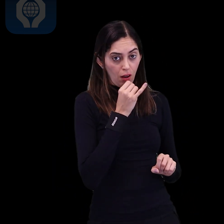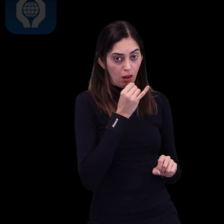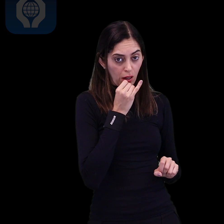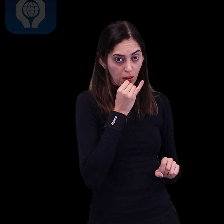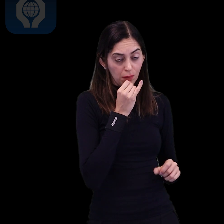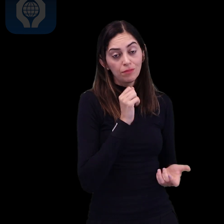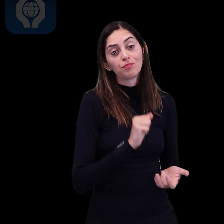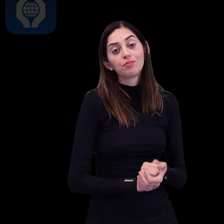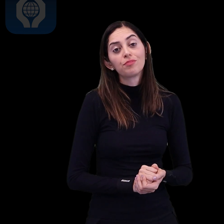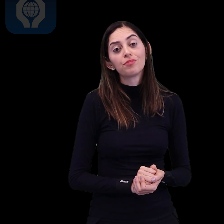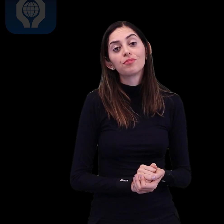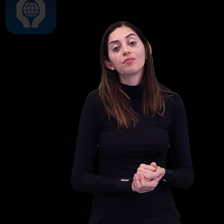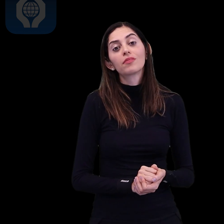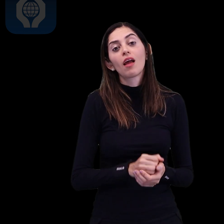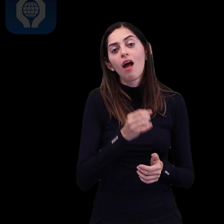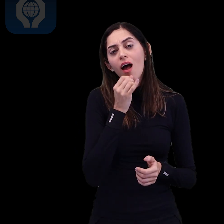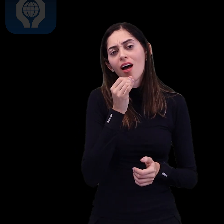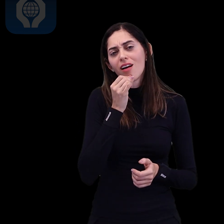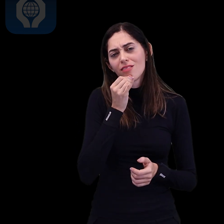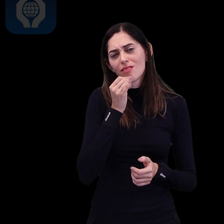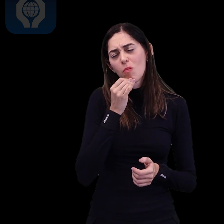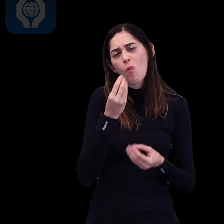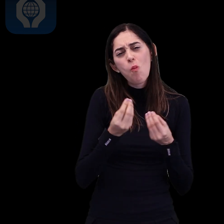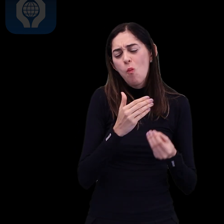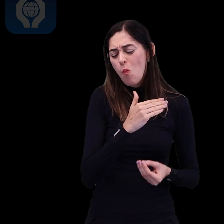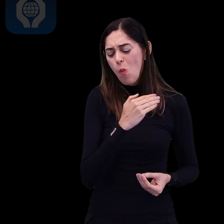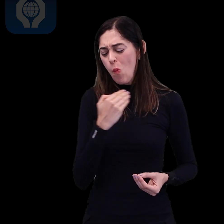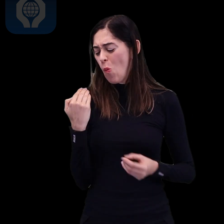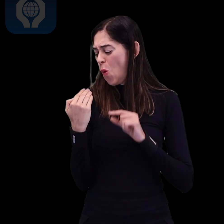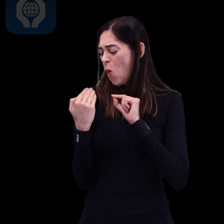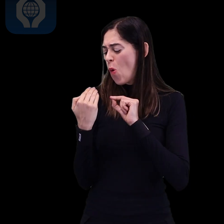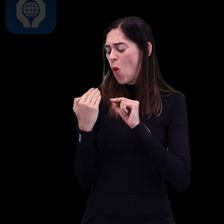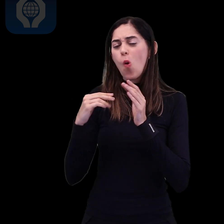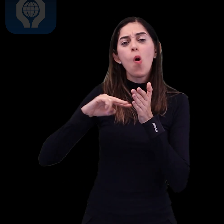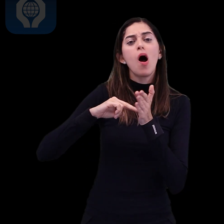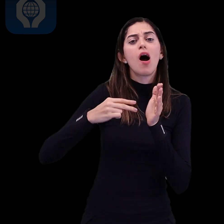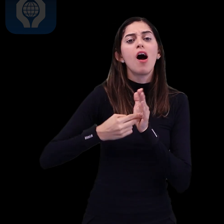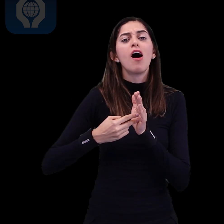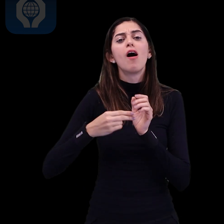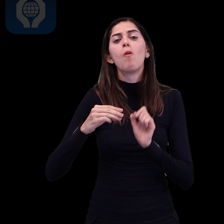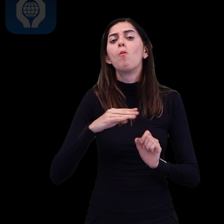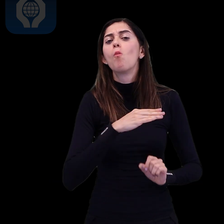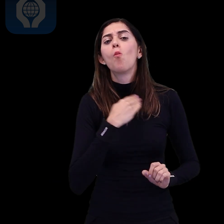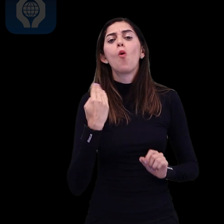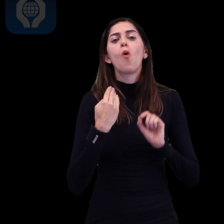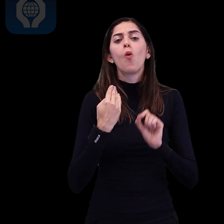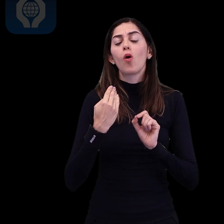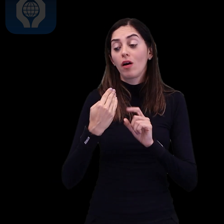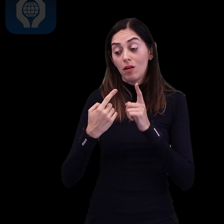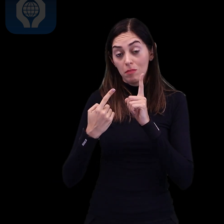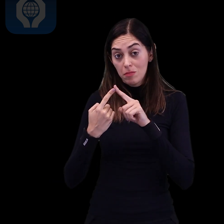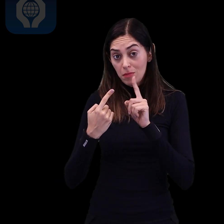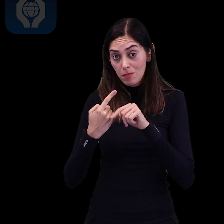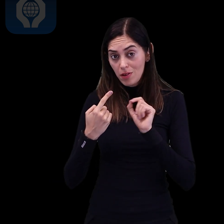morreria? Primeiro, a separação de Deus, morte de um